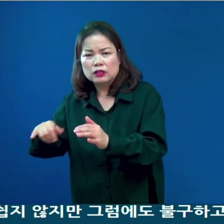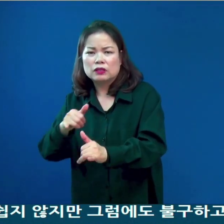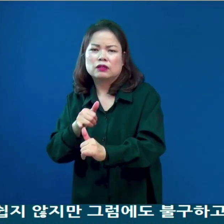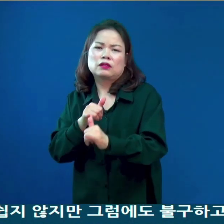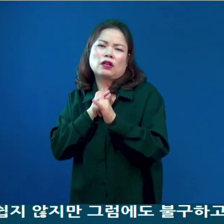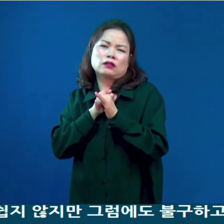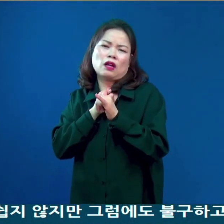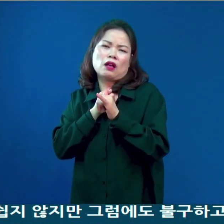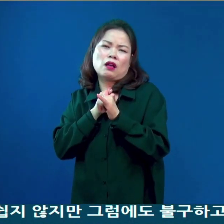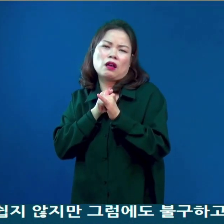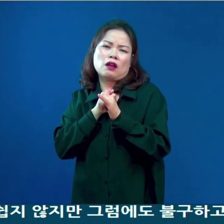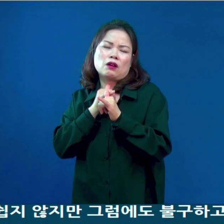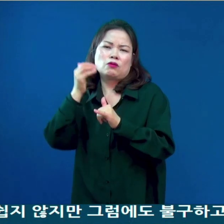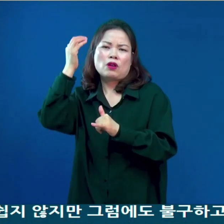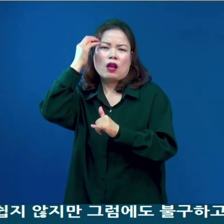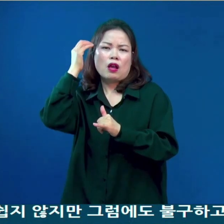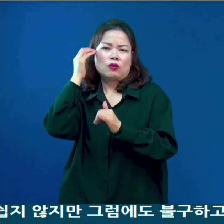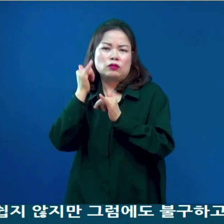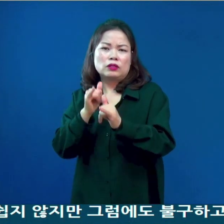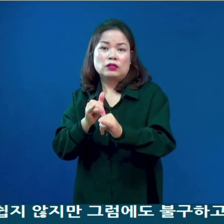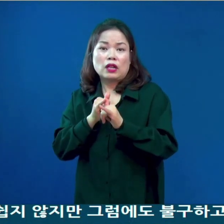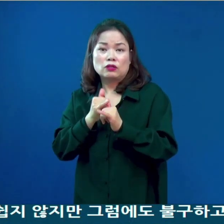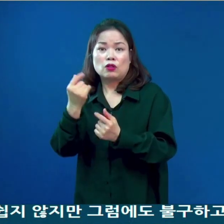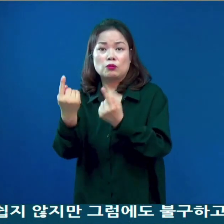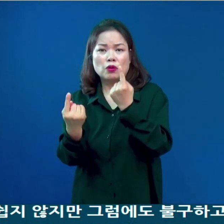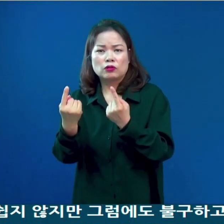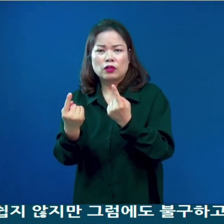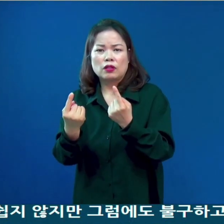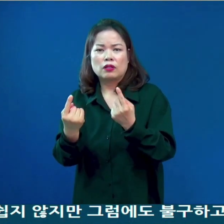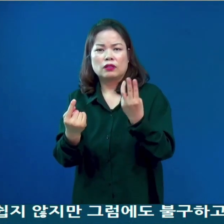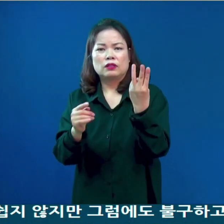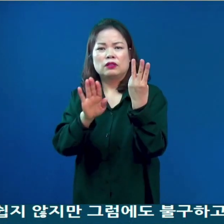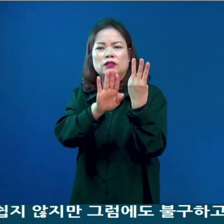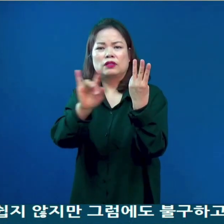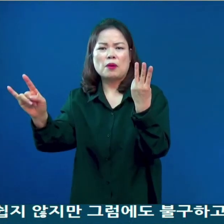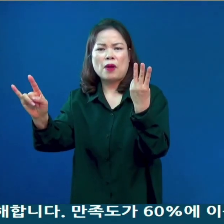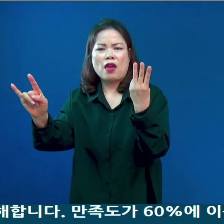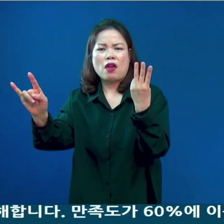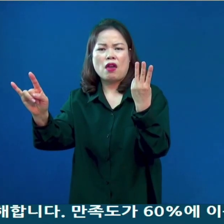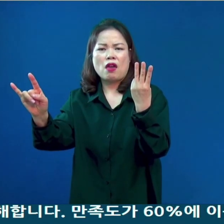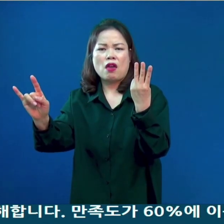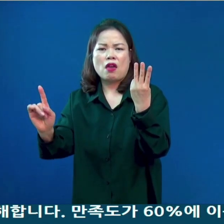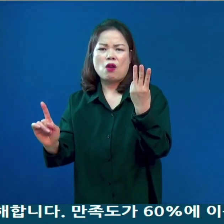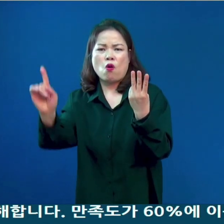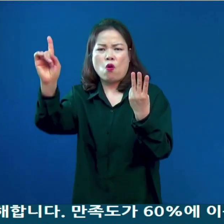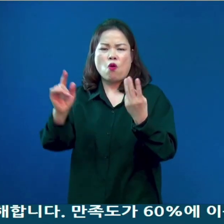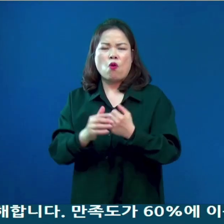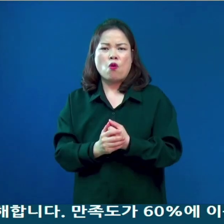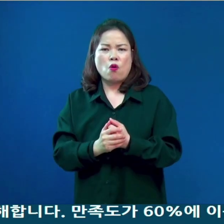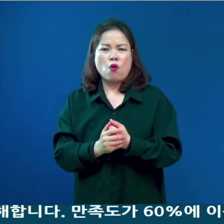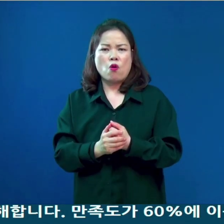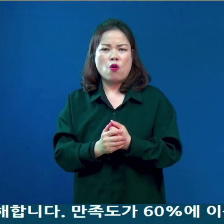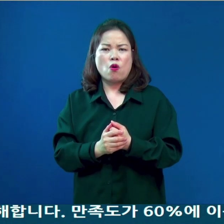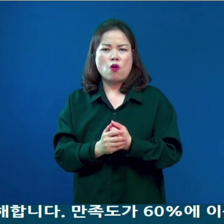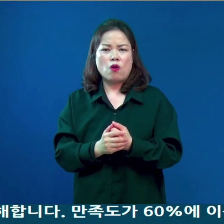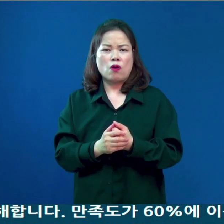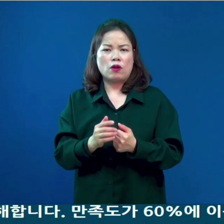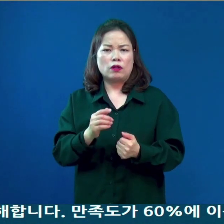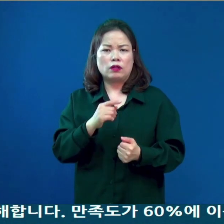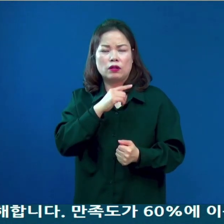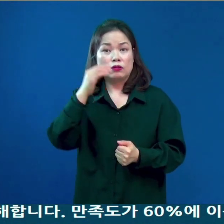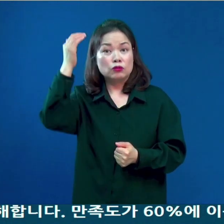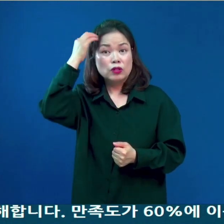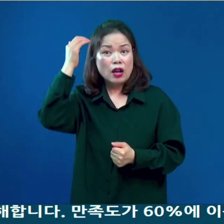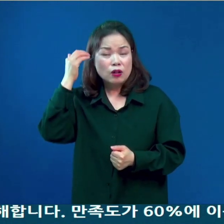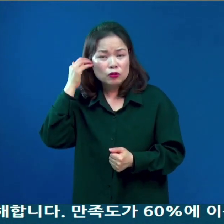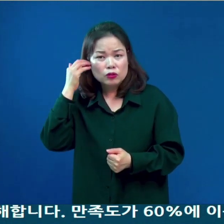자살률이 우리 남한 사람들 자살률보다 3배가 높습니다. 우리 남한 사람의 자살률은